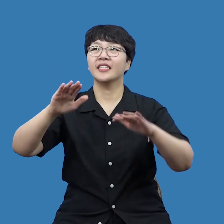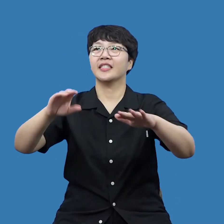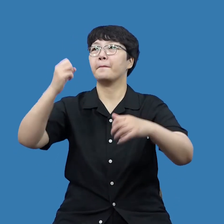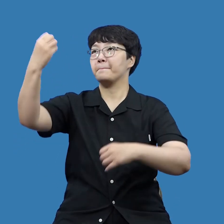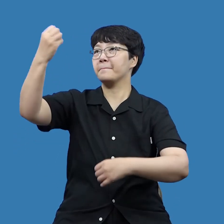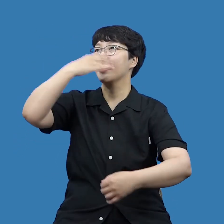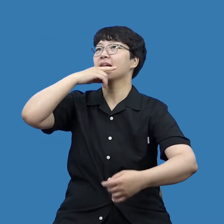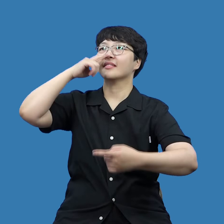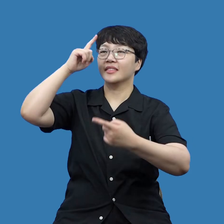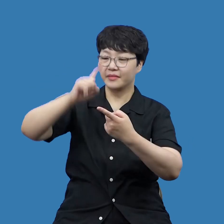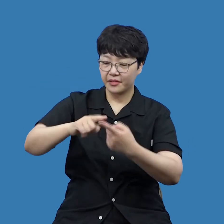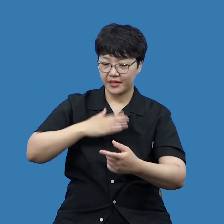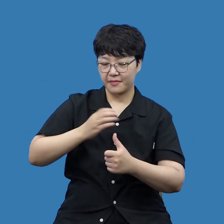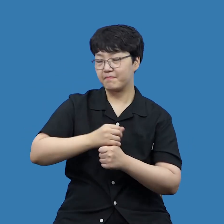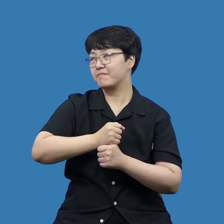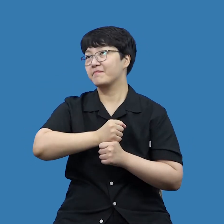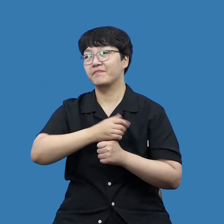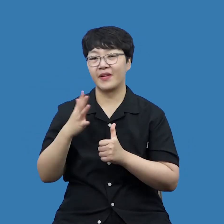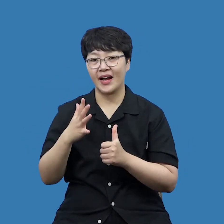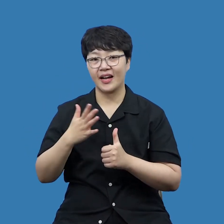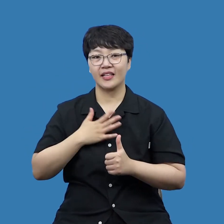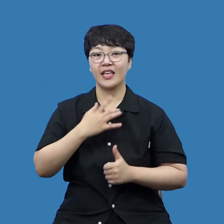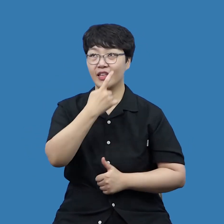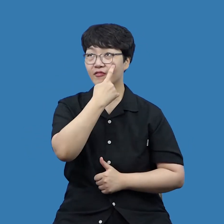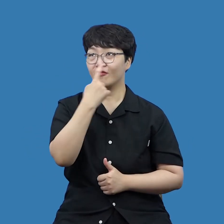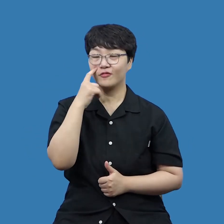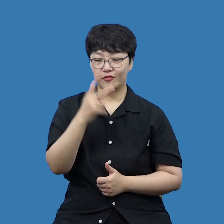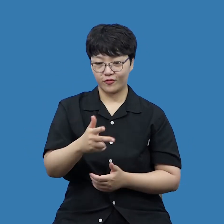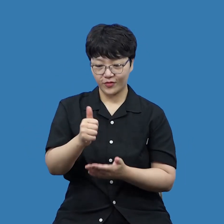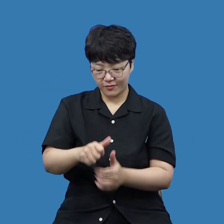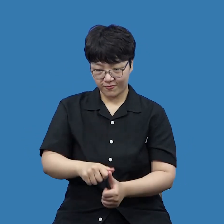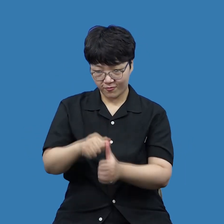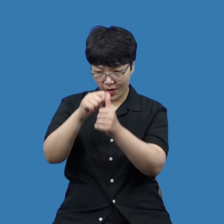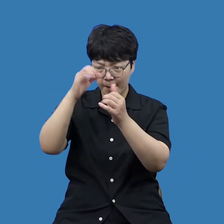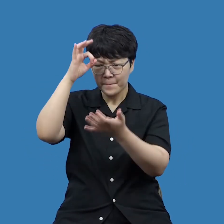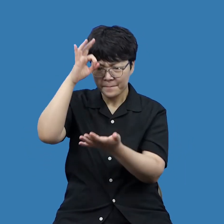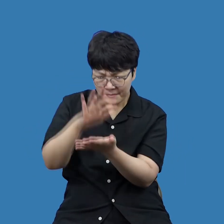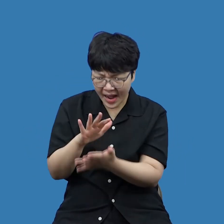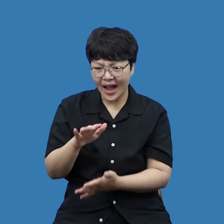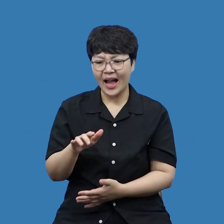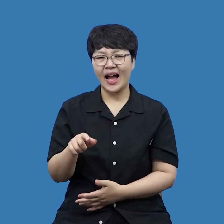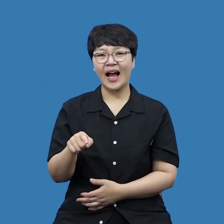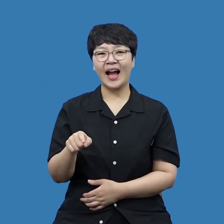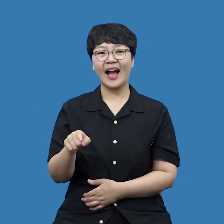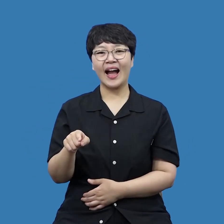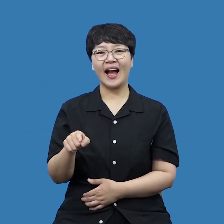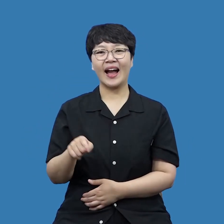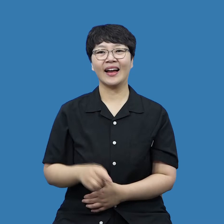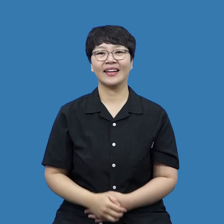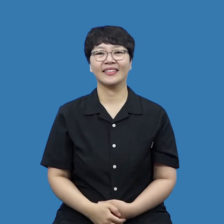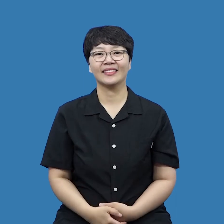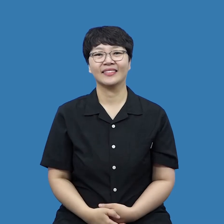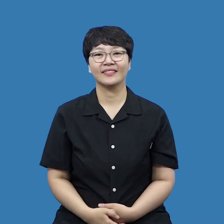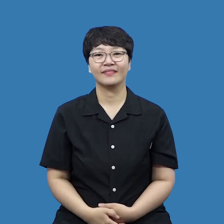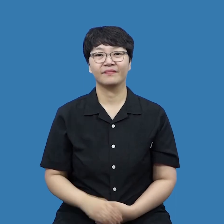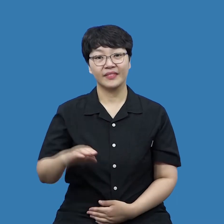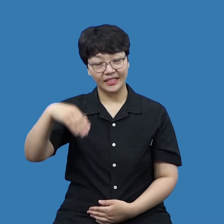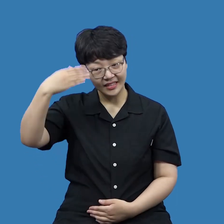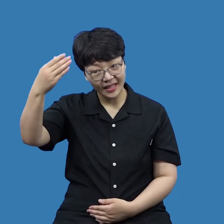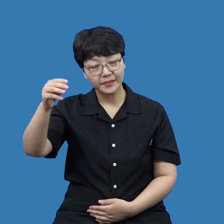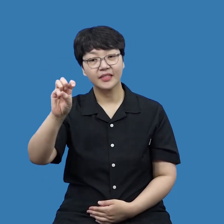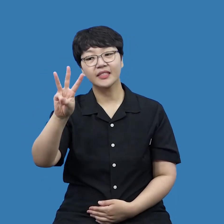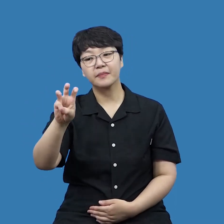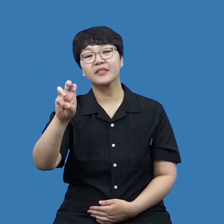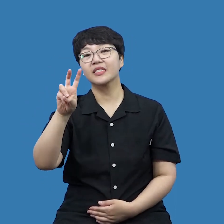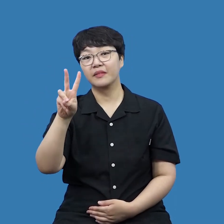대로 종을 놓아주시는도다. 내 눈이 주의 구원을 보았사오니. 자, 이어지는